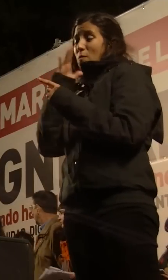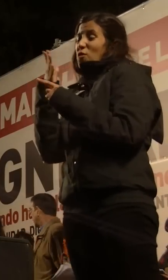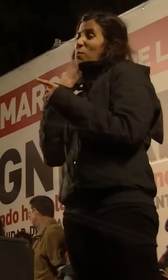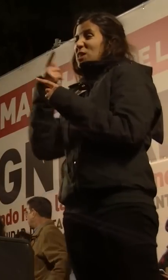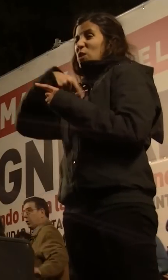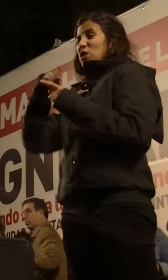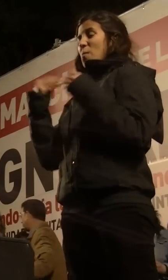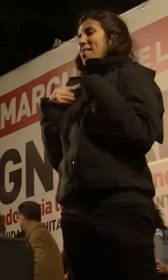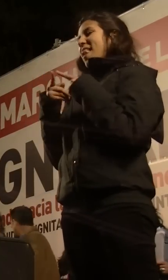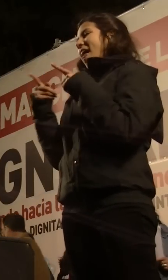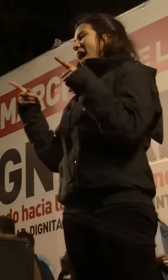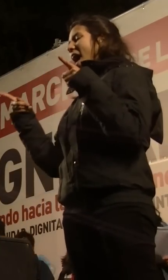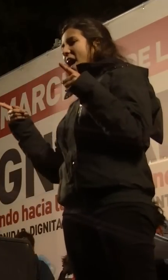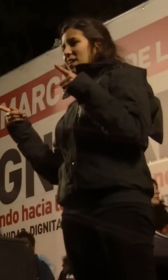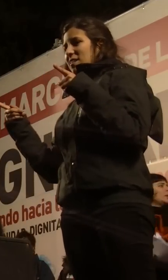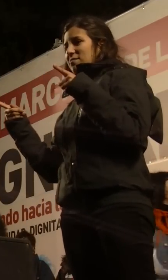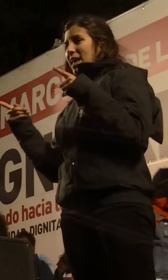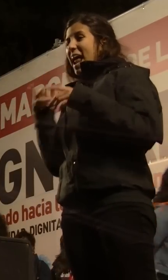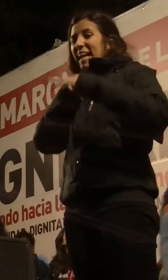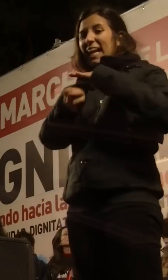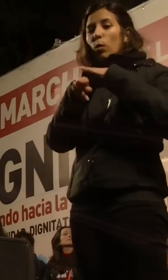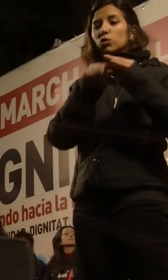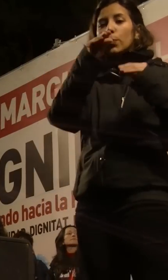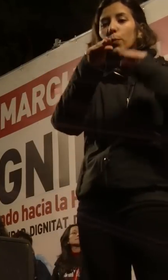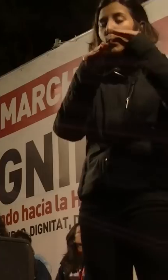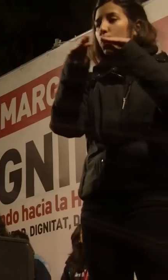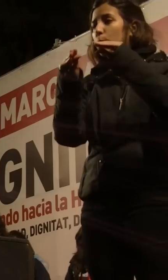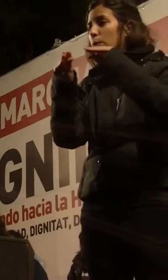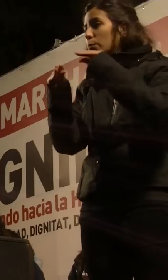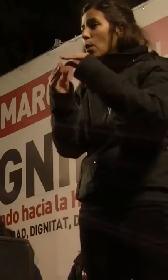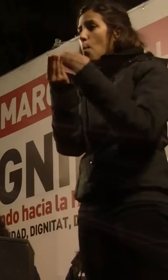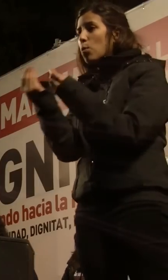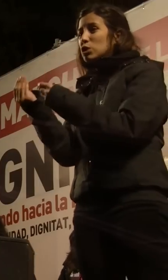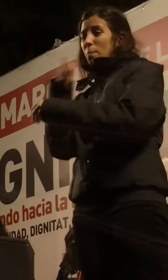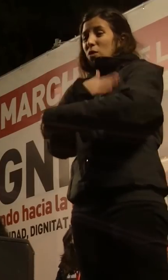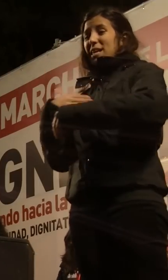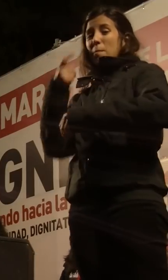Son pocos recursos para repartir y solamente les quieren para ellos.